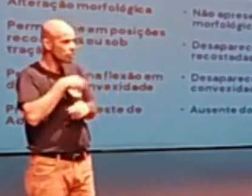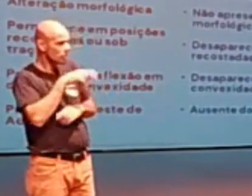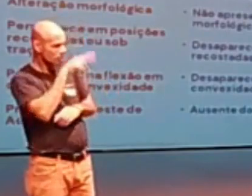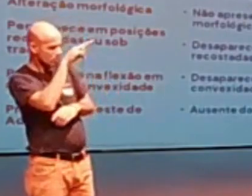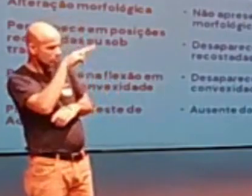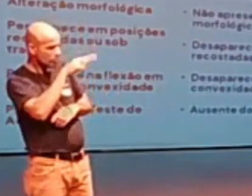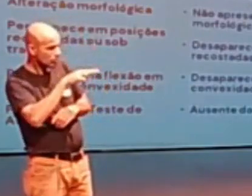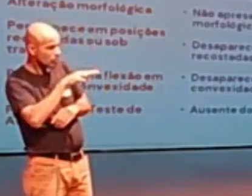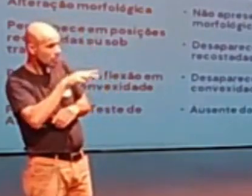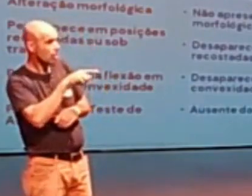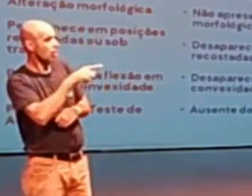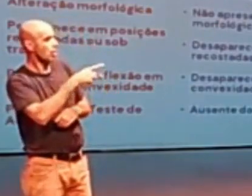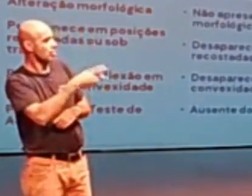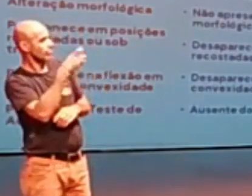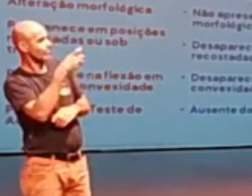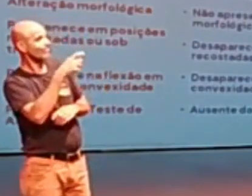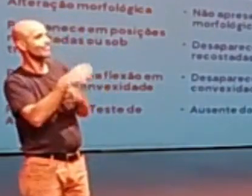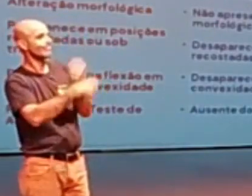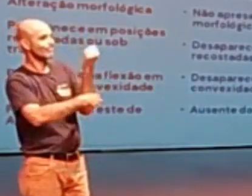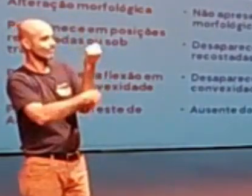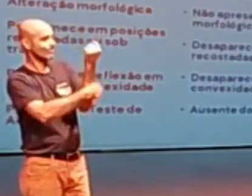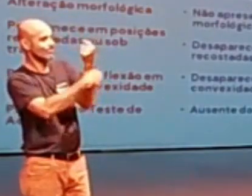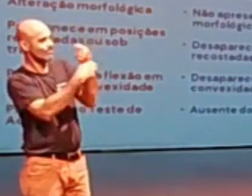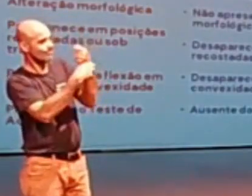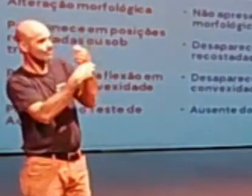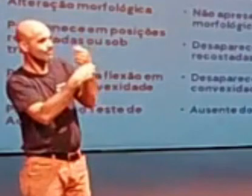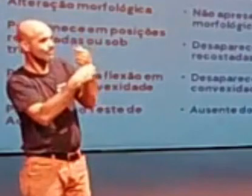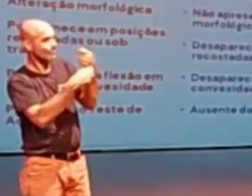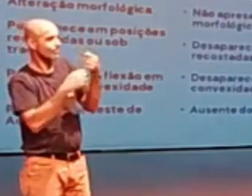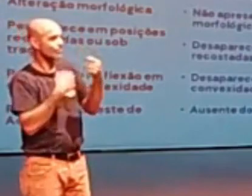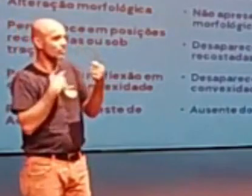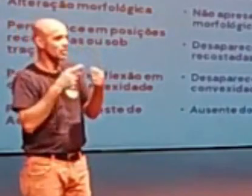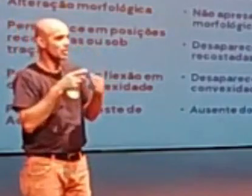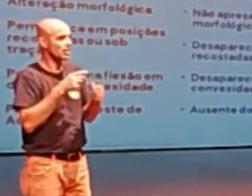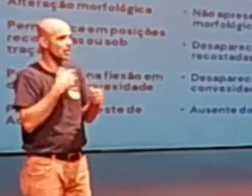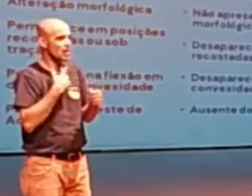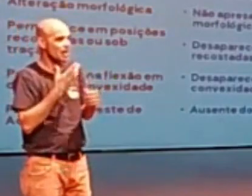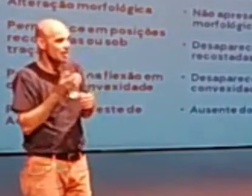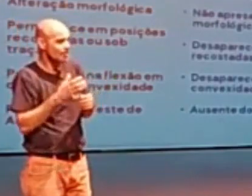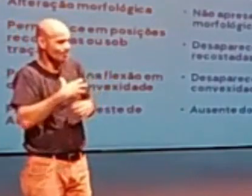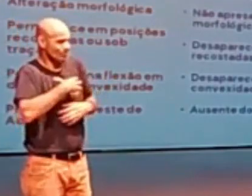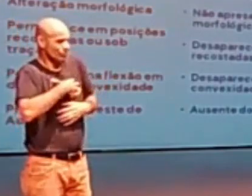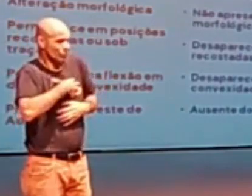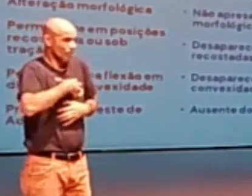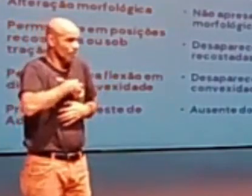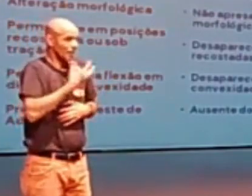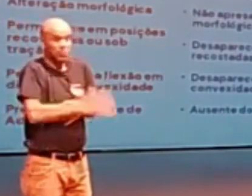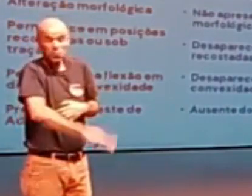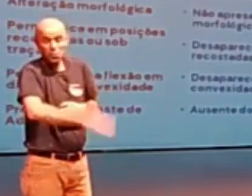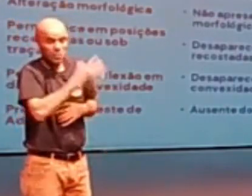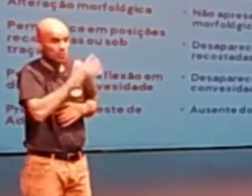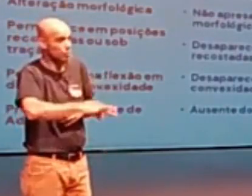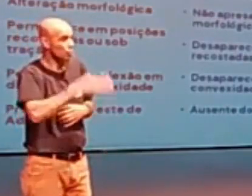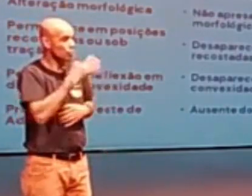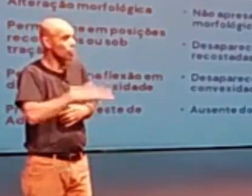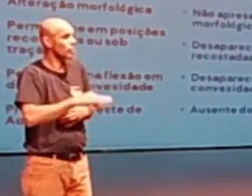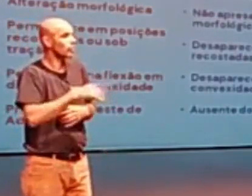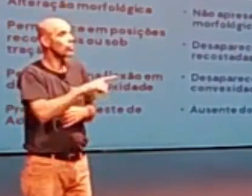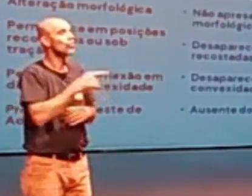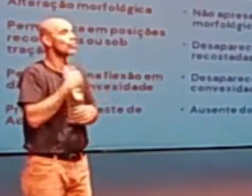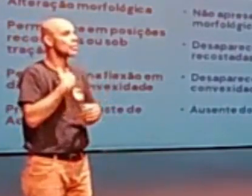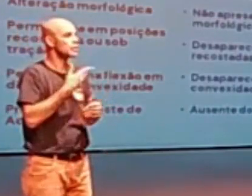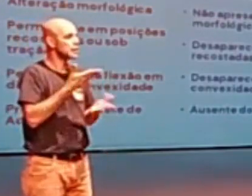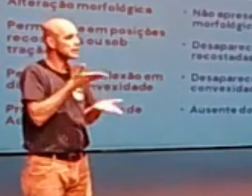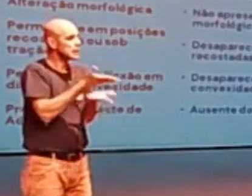ela tem uma escoliose. Mas ela está antálgica, ele está procurando fugir dessa dor. A dor é tão intensa que está lá. Você